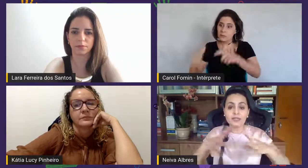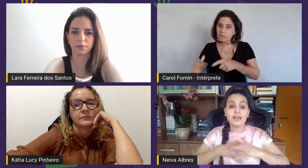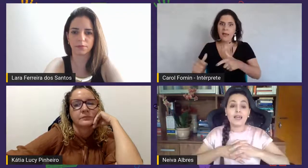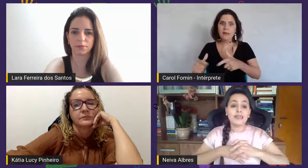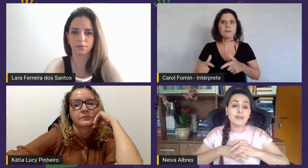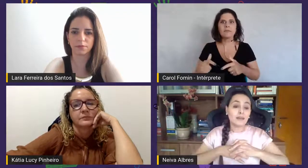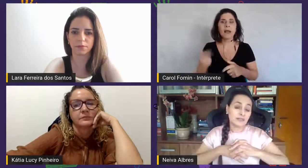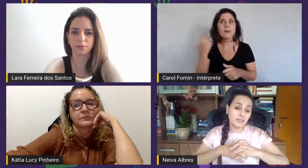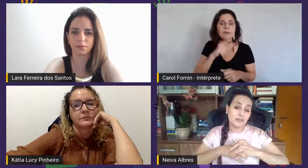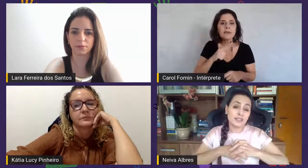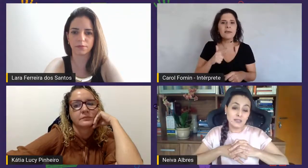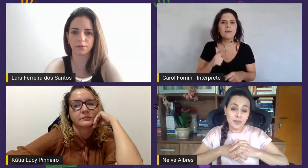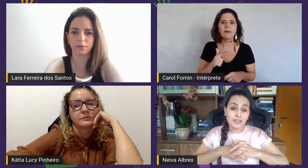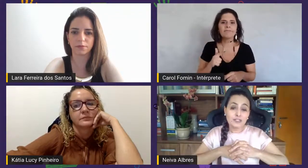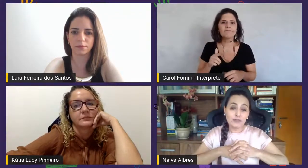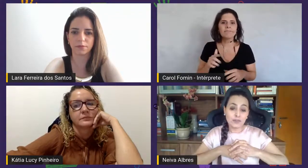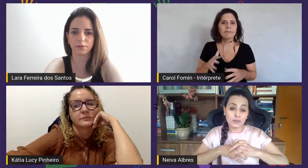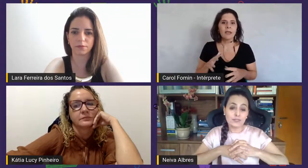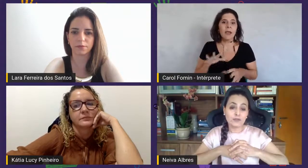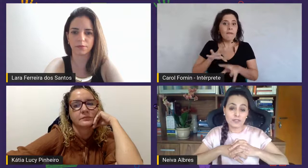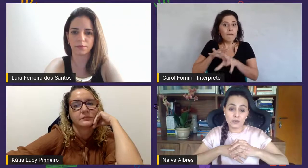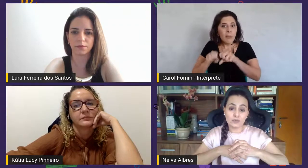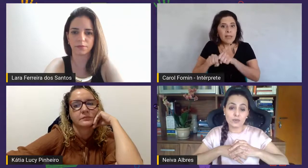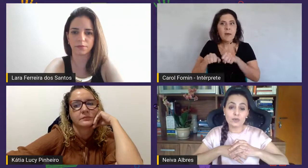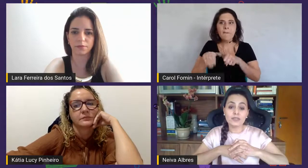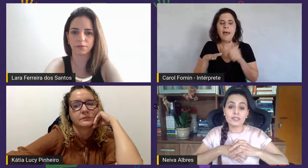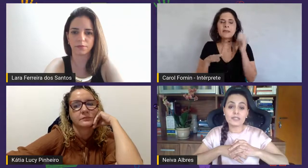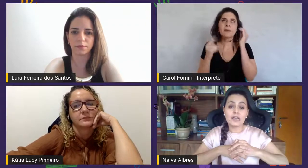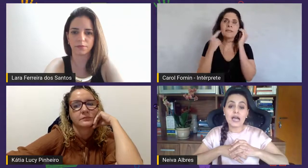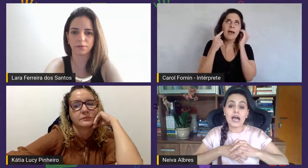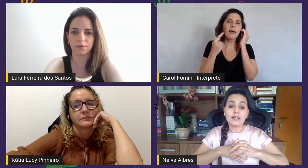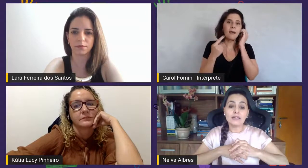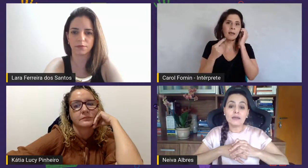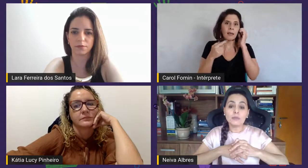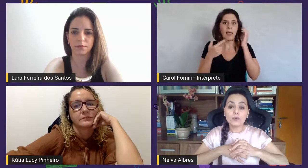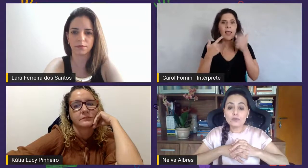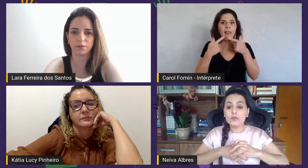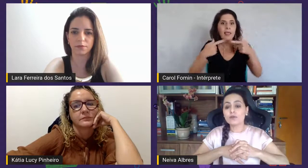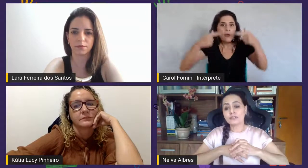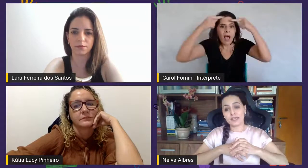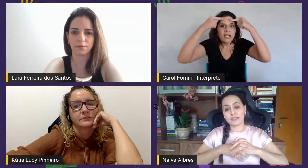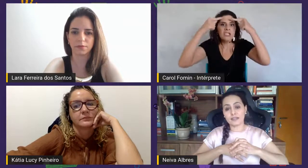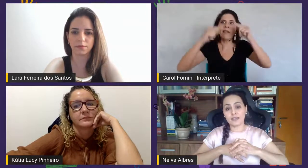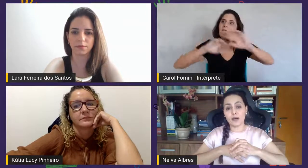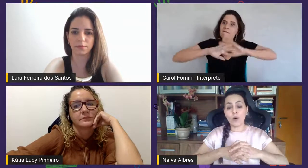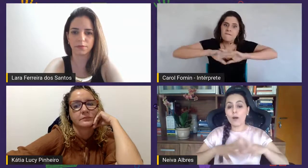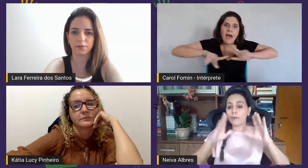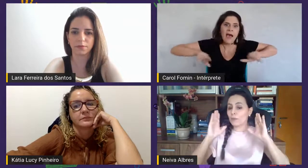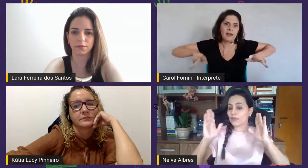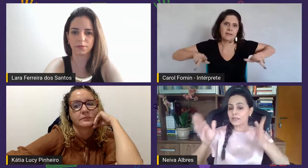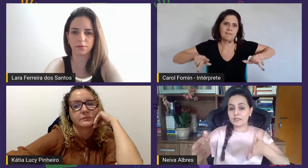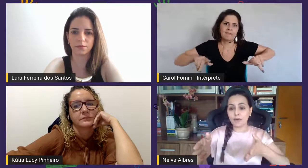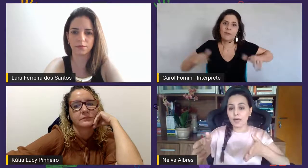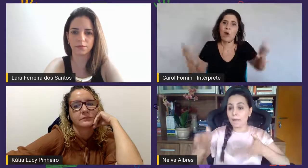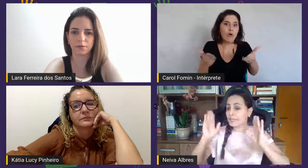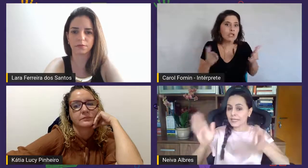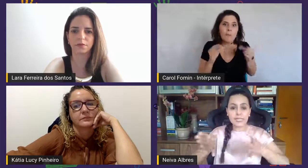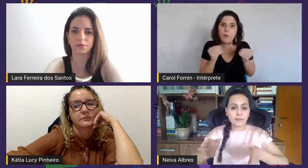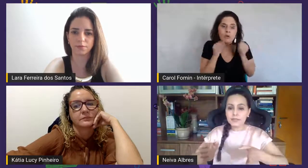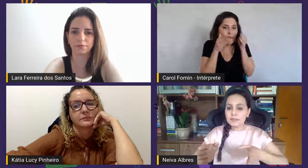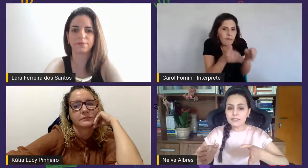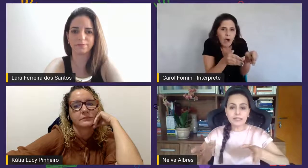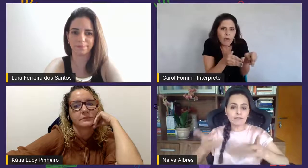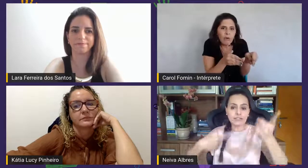multilingual, né? E, assim, felizmente, a formação dos tradutores ainda é muito logocêntrica. Ou a preocupação é